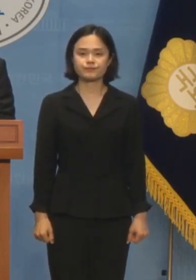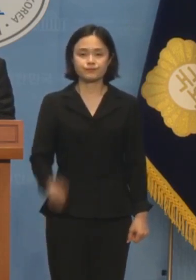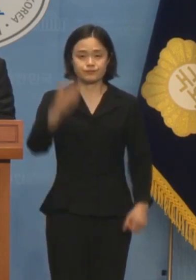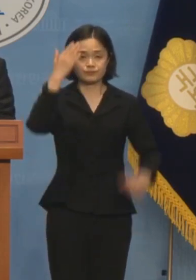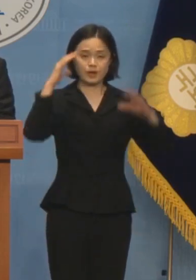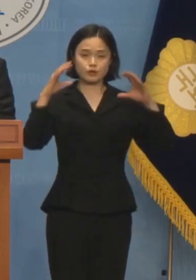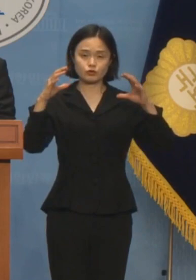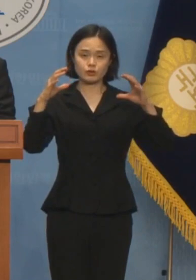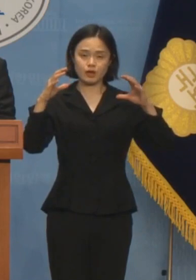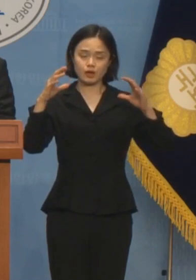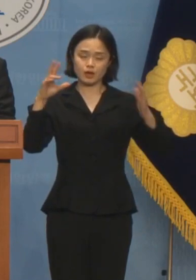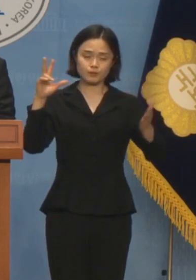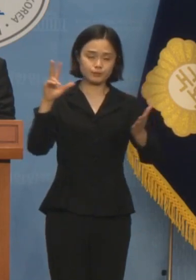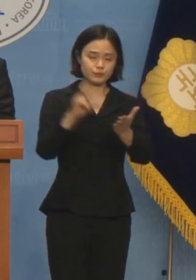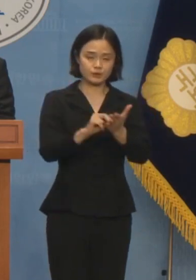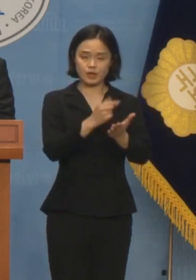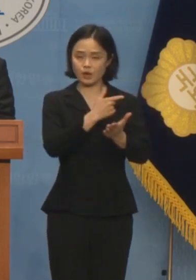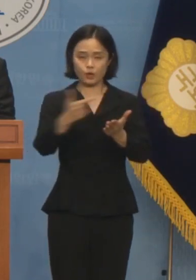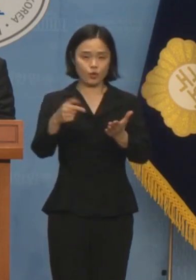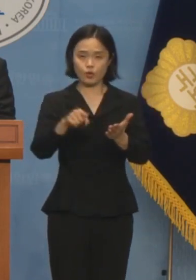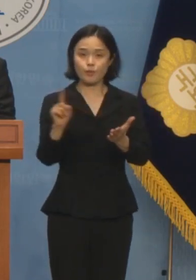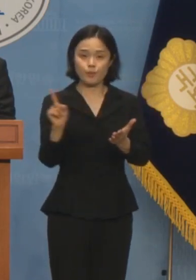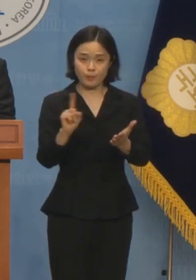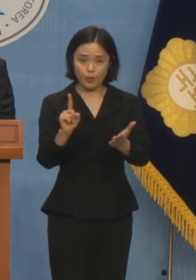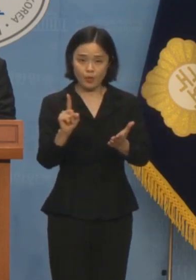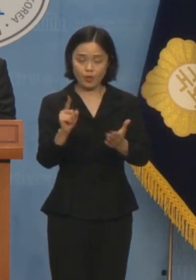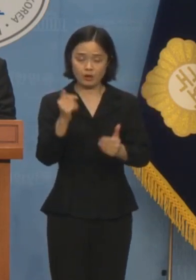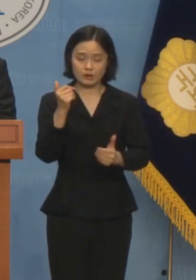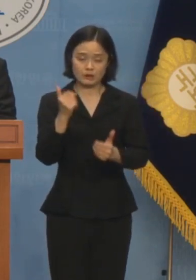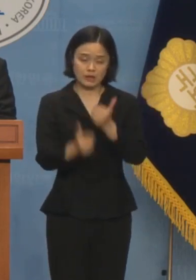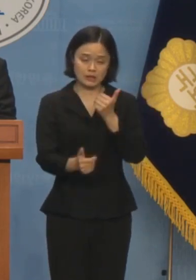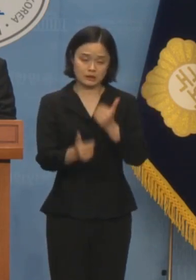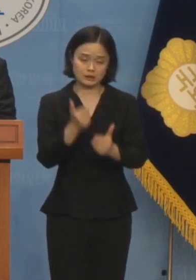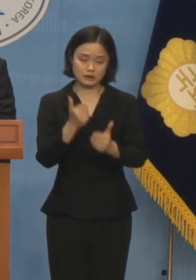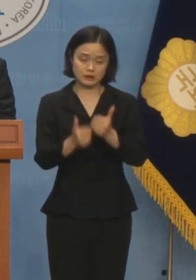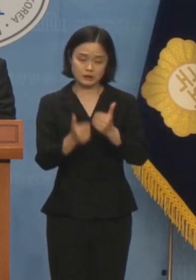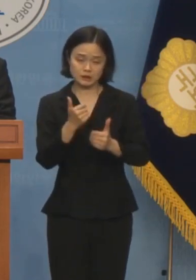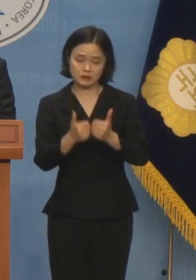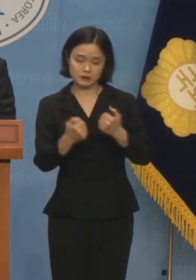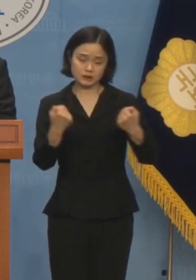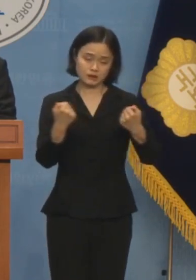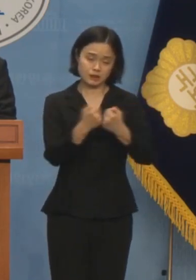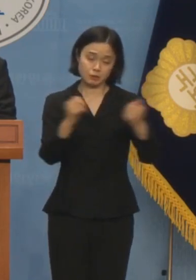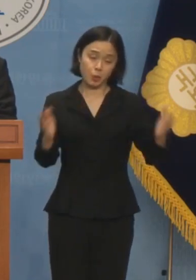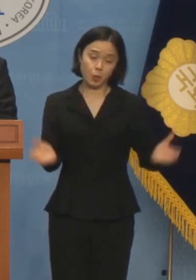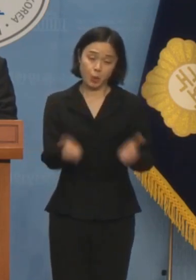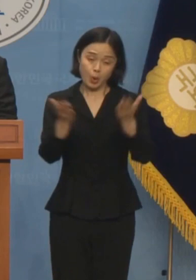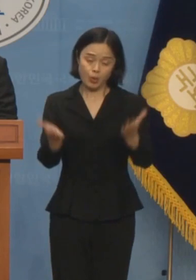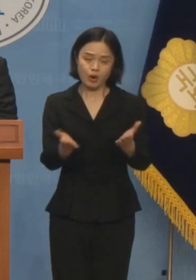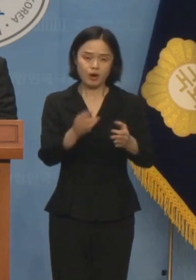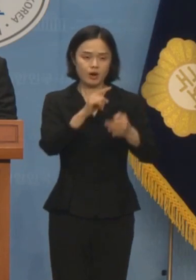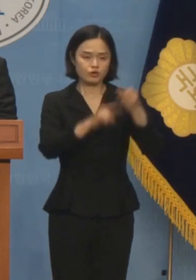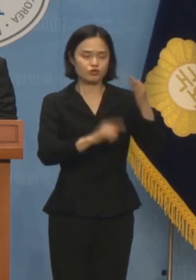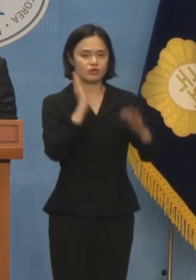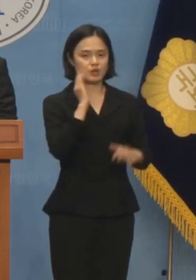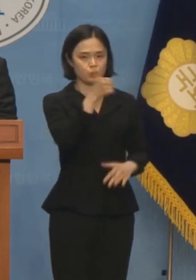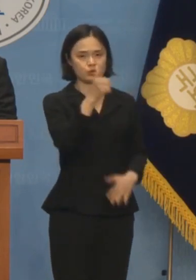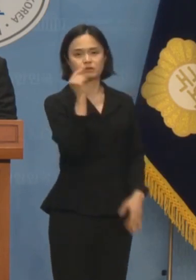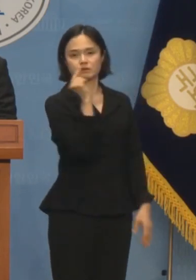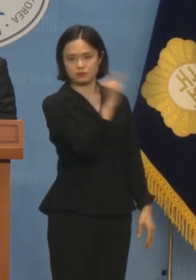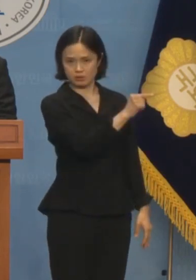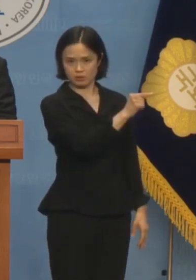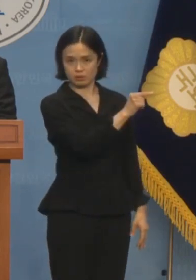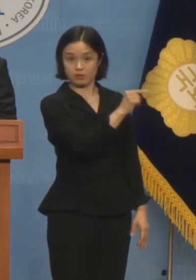도전은 갈등과 대결의 정치를 조장하는 윤 대통 입니다 윤석열 대통령이